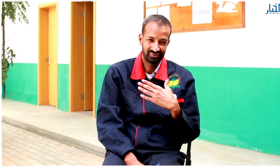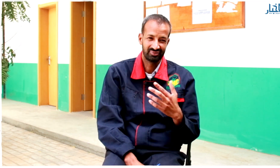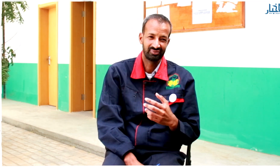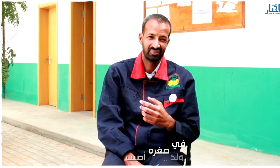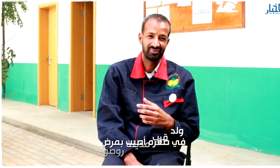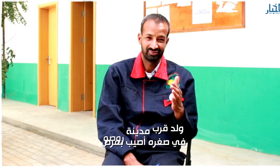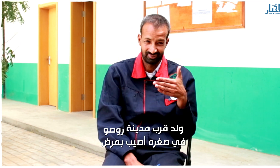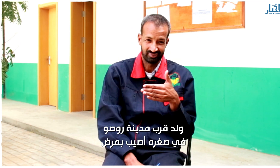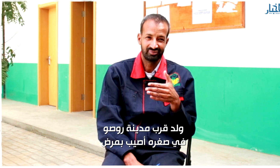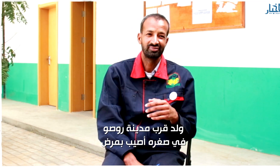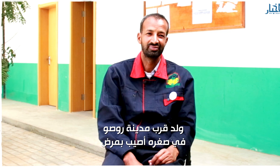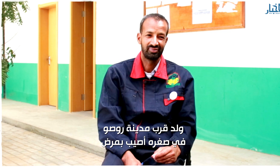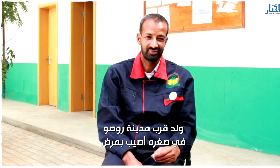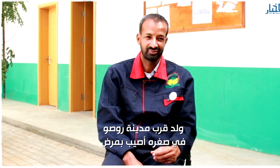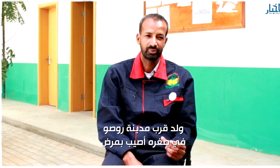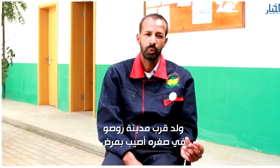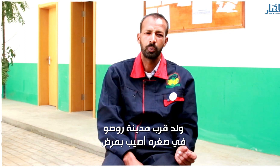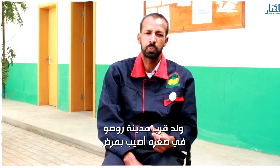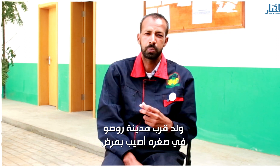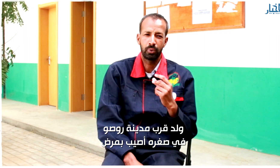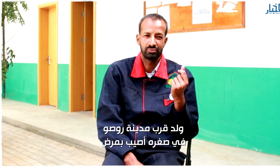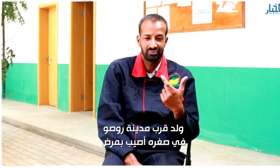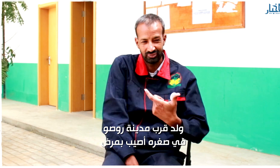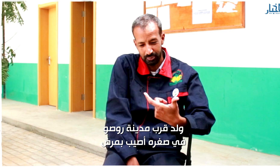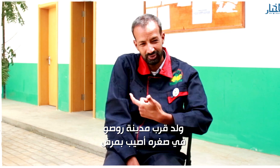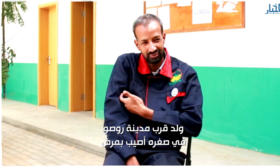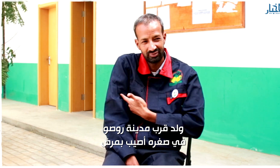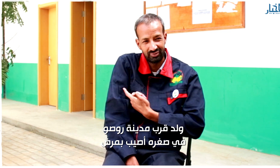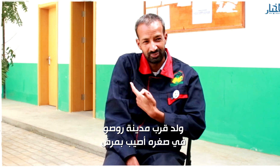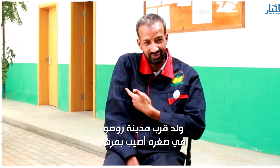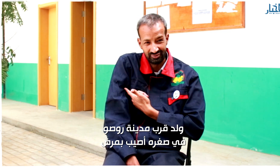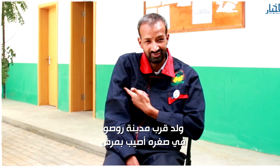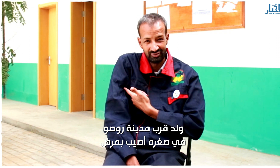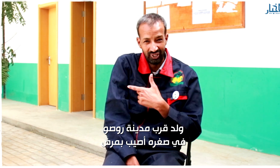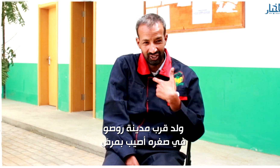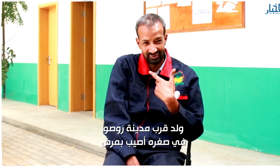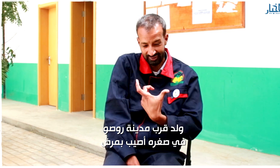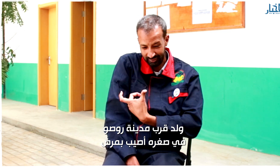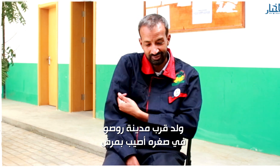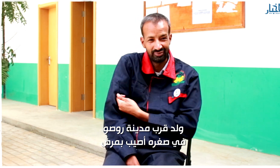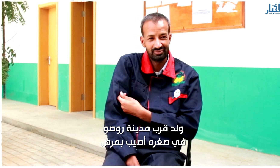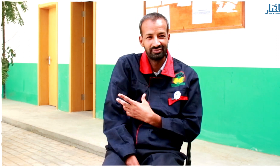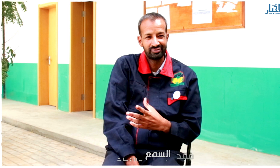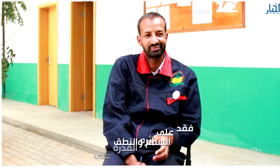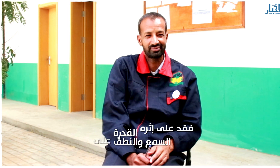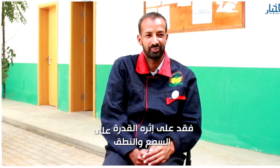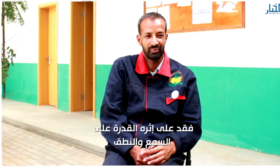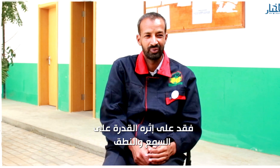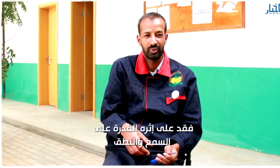54 هو قال ان خلق دون راسه هو استغرب هاي اللي خلق له مرة قال الحمد لله عتبت هاي اللي خلق